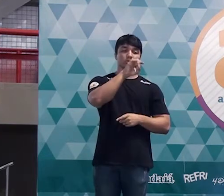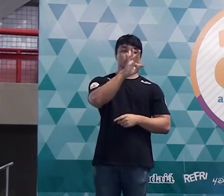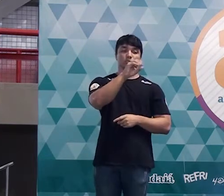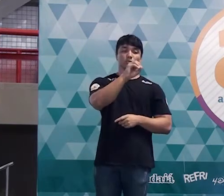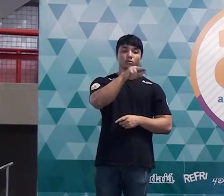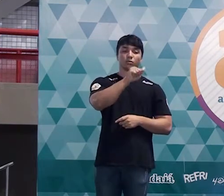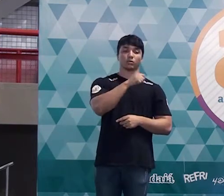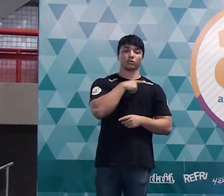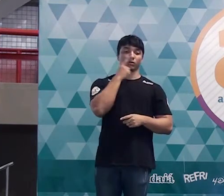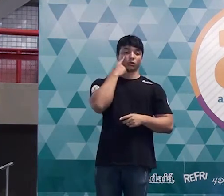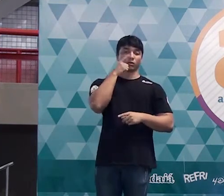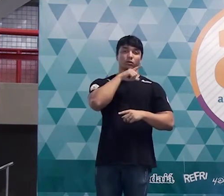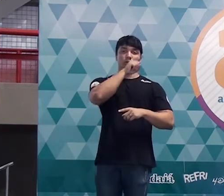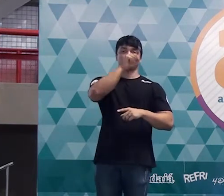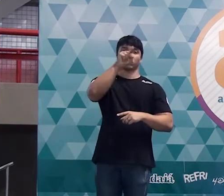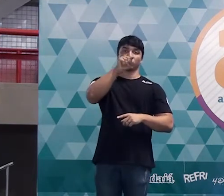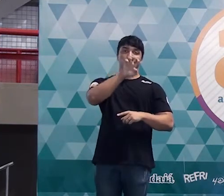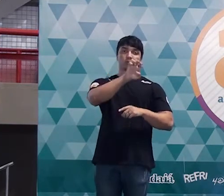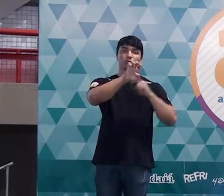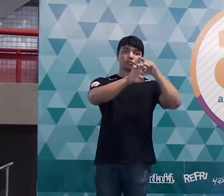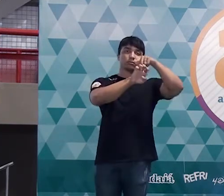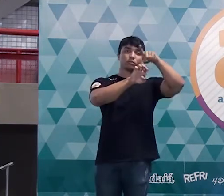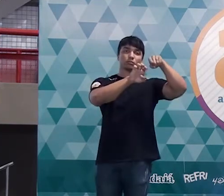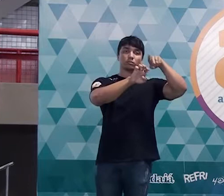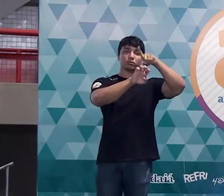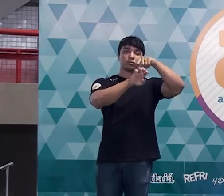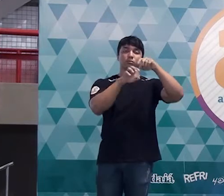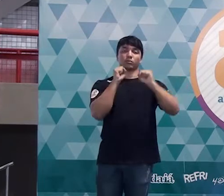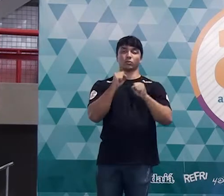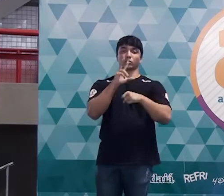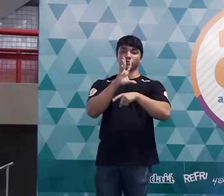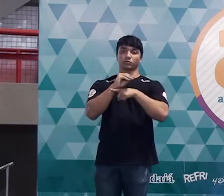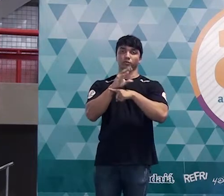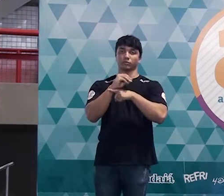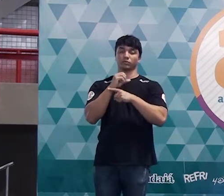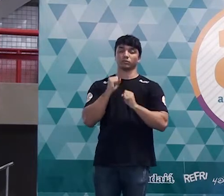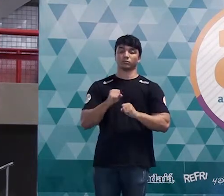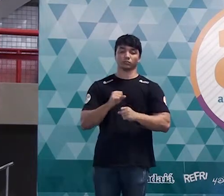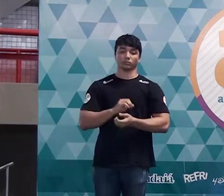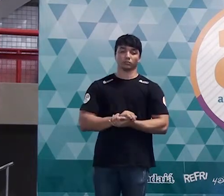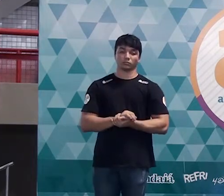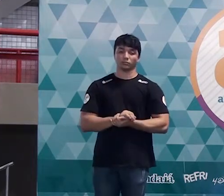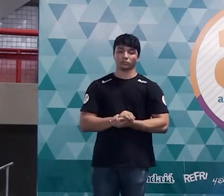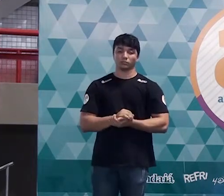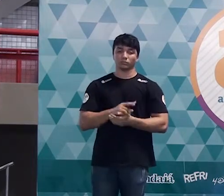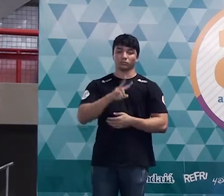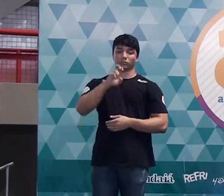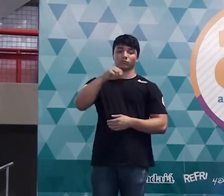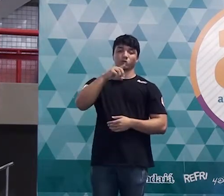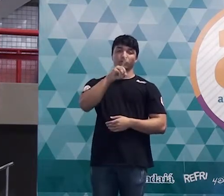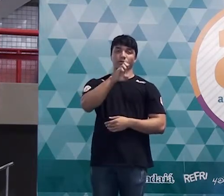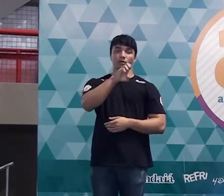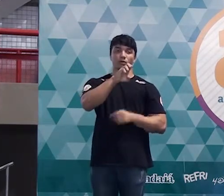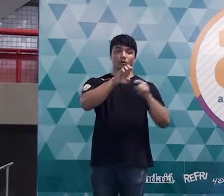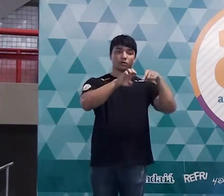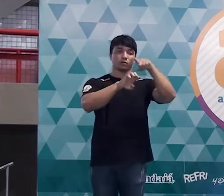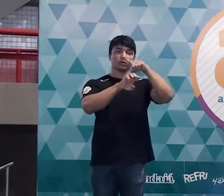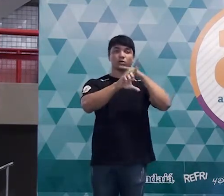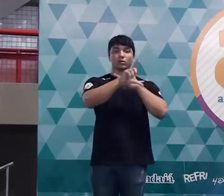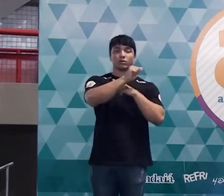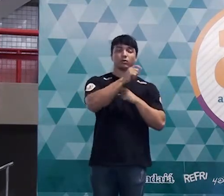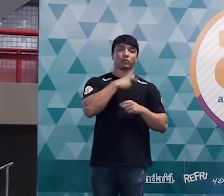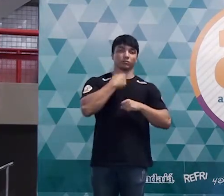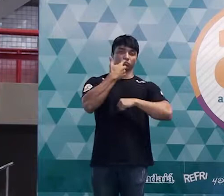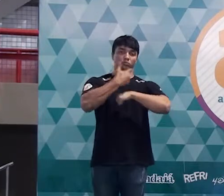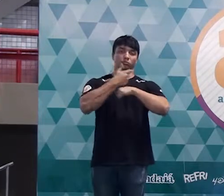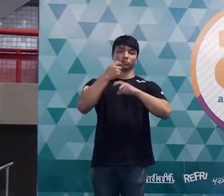vai ter o acentozinho aí, não é? Quem não quiser anotar pode tirar a foto da tela, né? Vendê-la. E essa aula vai ser gravada e depois